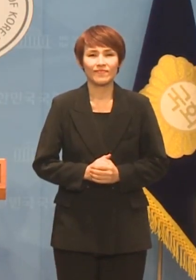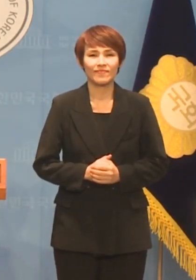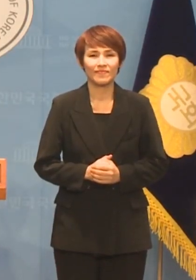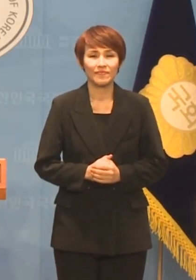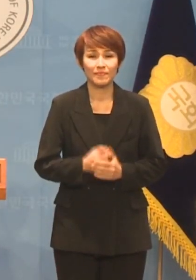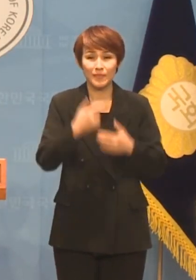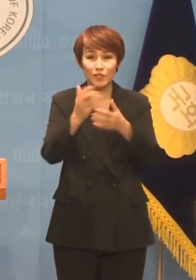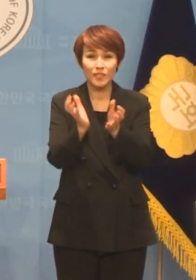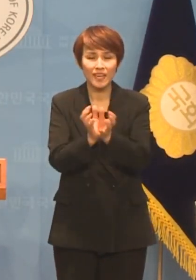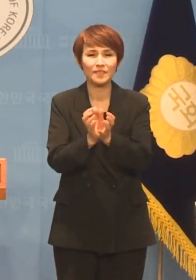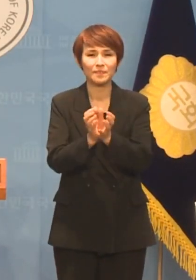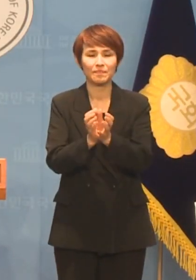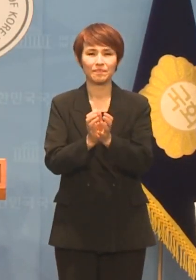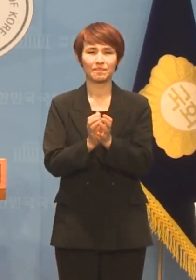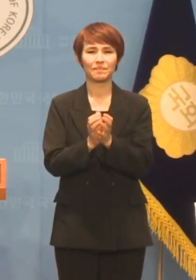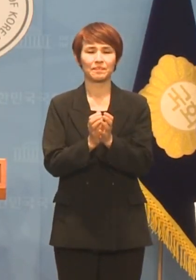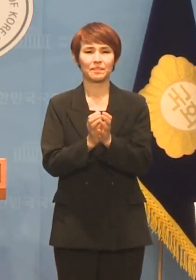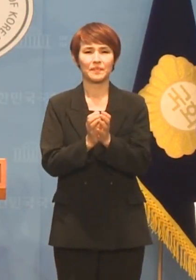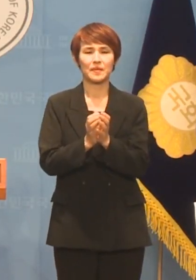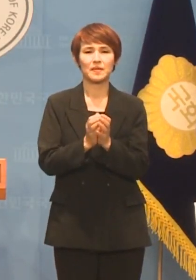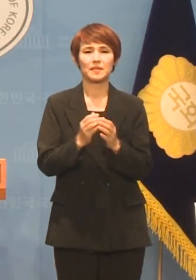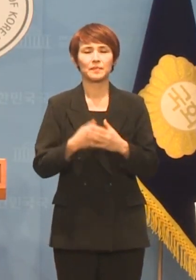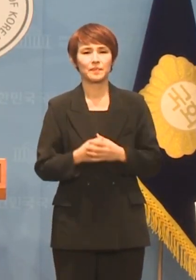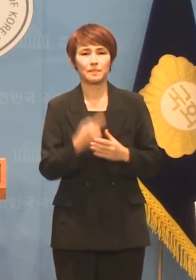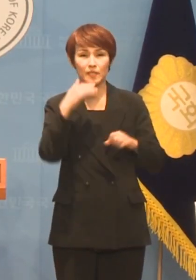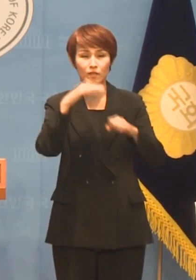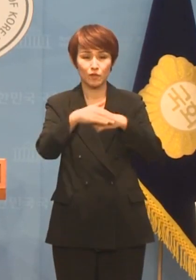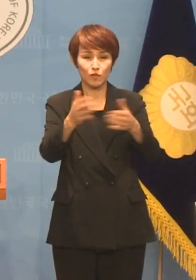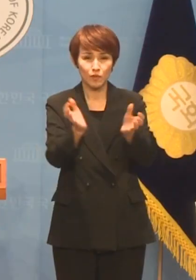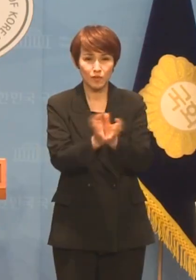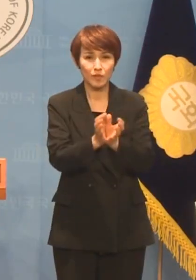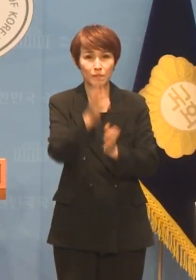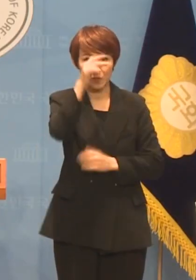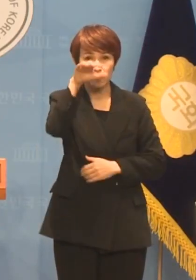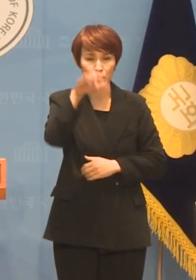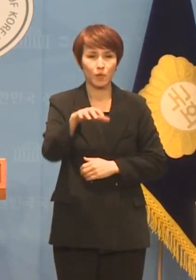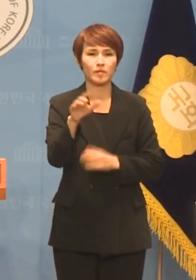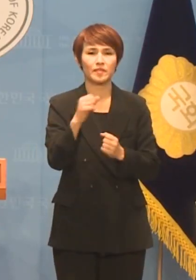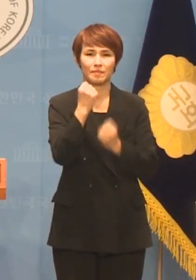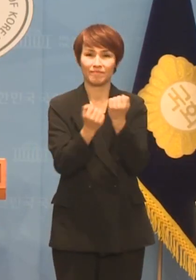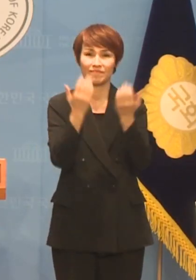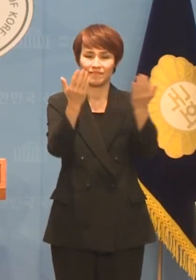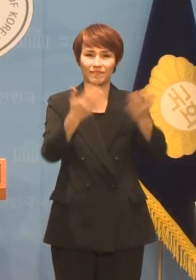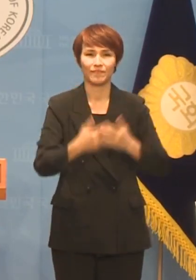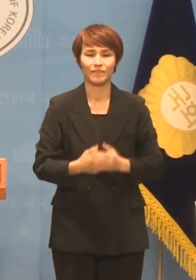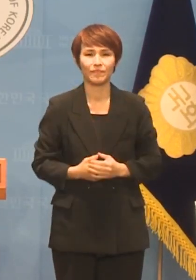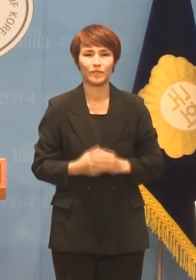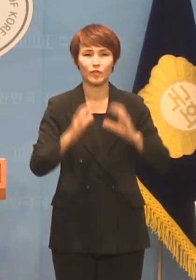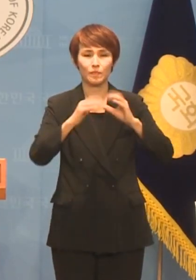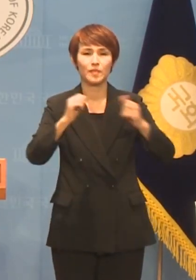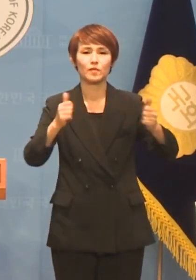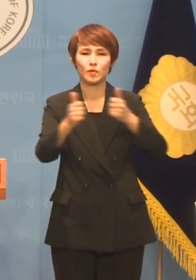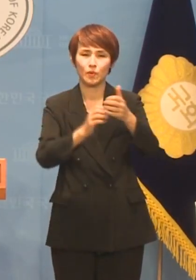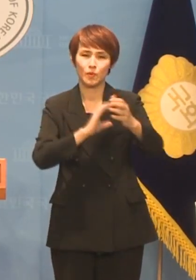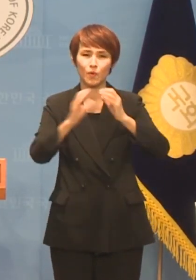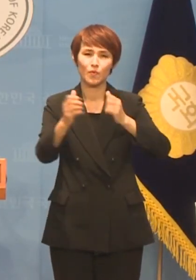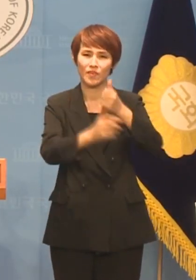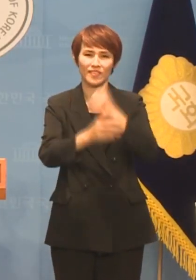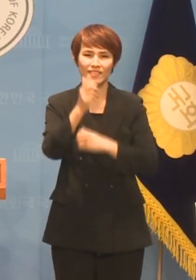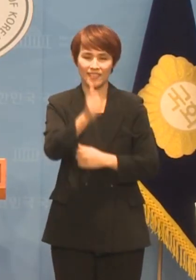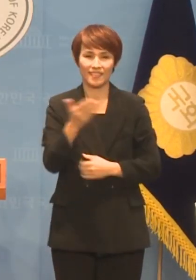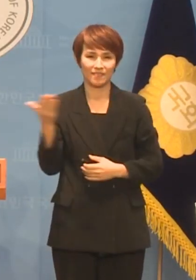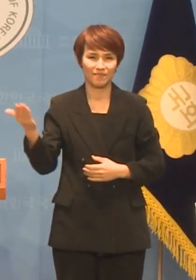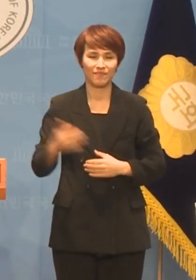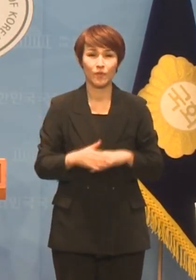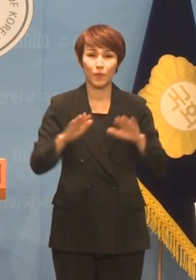네, 더불어민주당 팩트체크 넷 민주파출소 1일 브리핑 하겠습니다. 국민소통위원회 위원장 김의원입니다.